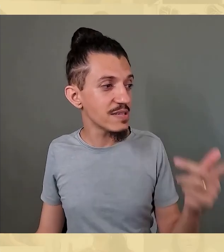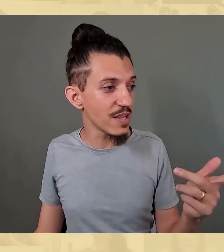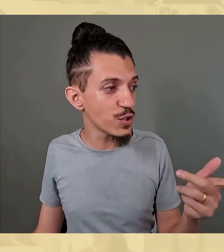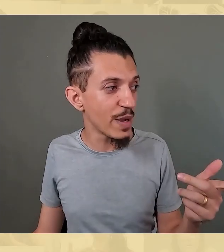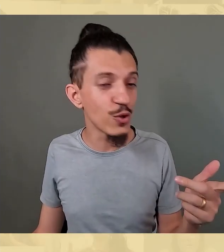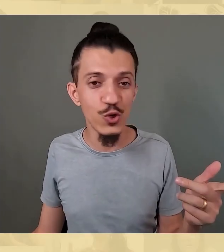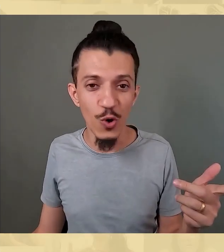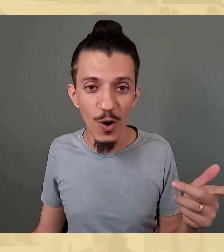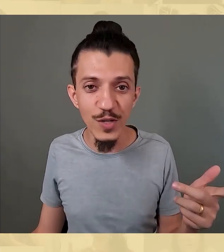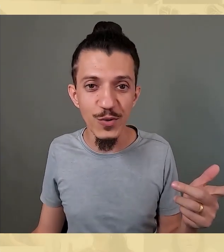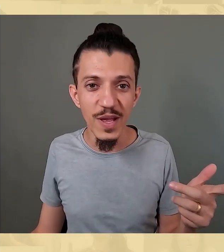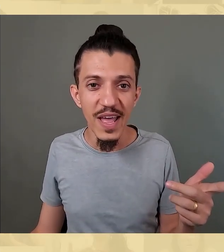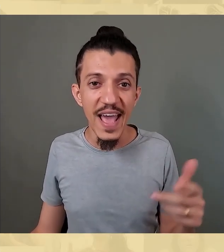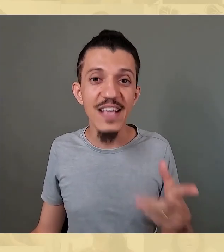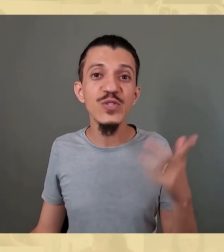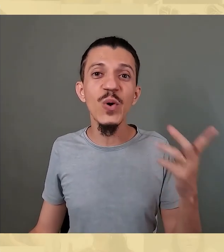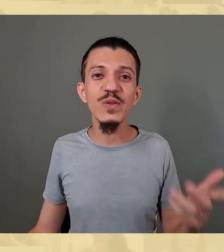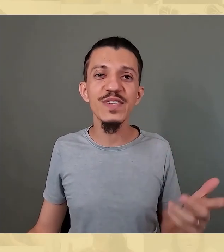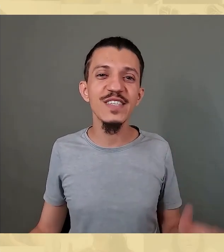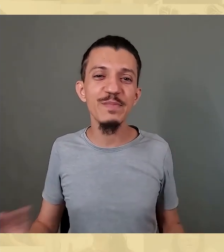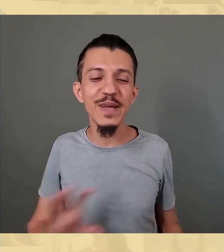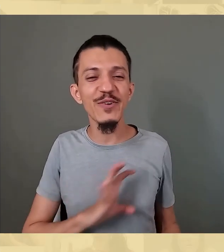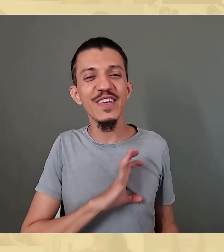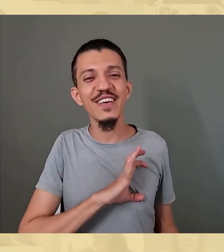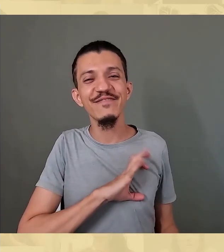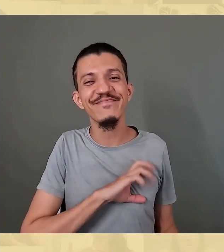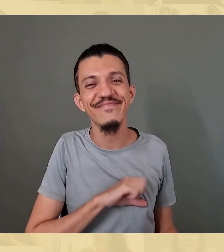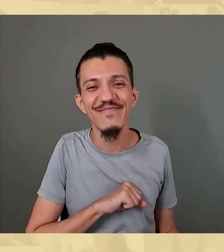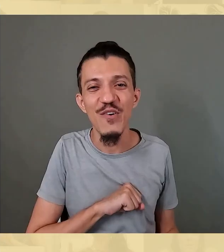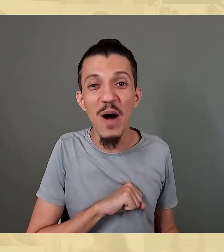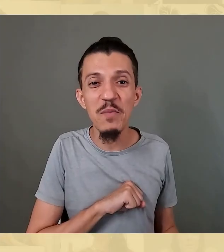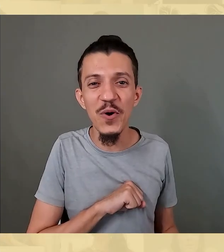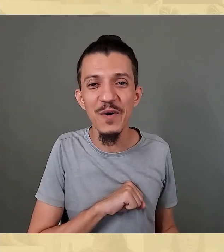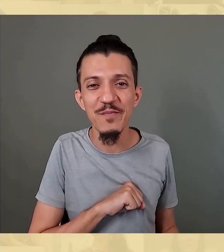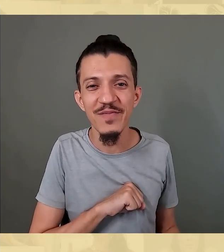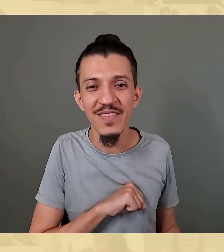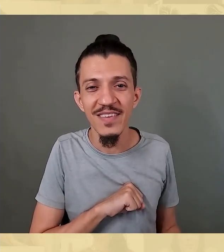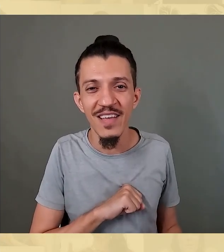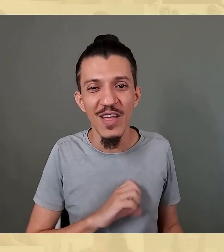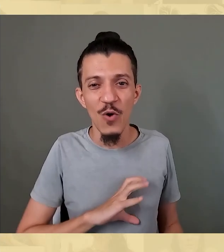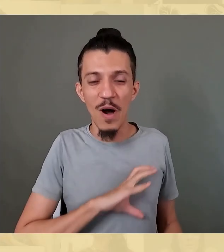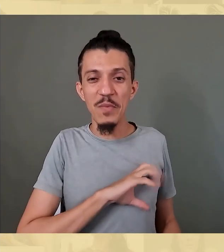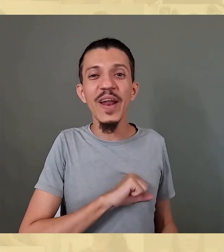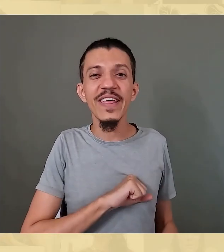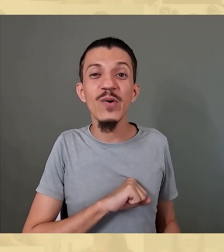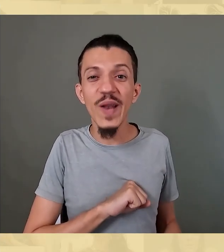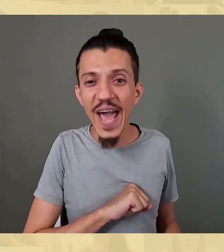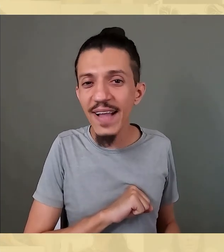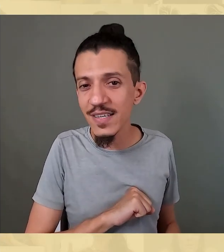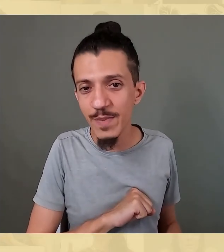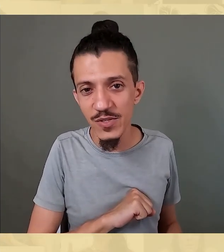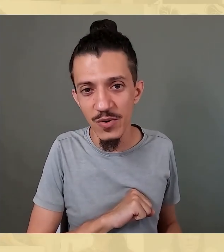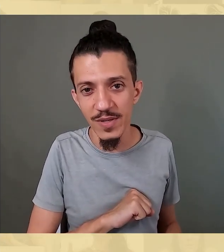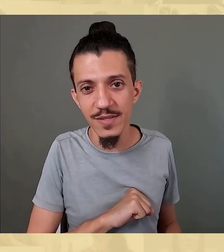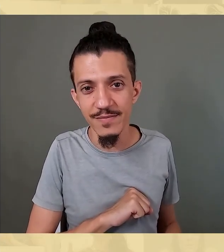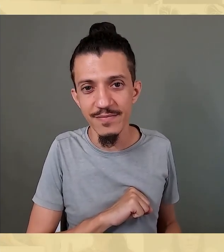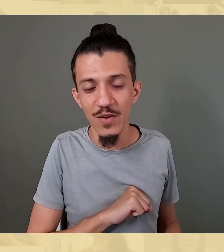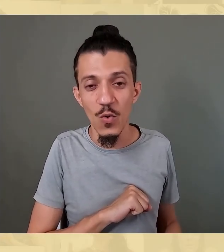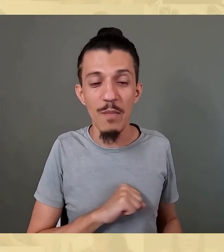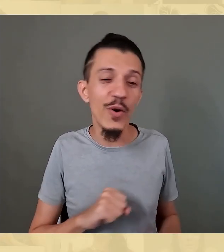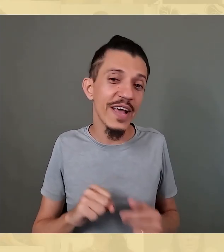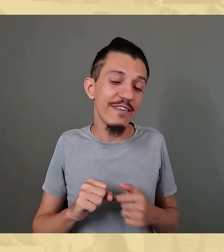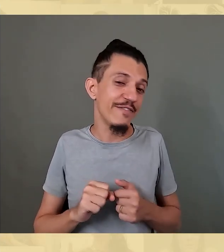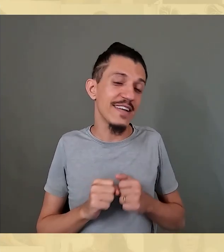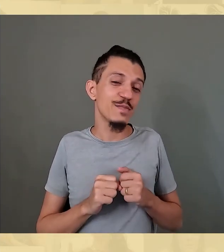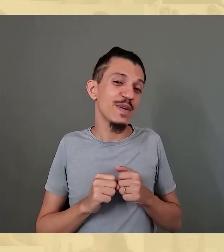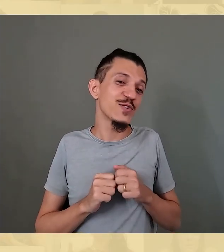esse sentimento de ódio, é esse outro sentimento aqui, o amor. O amor é que conecta as pessoas. O